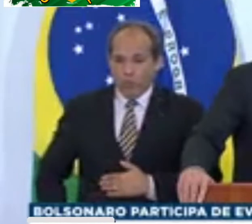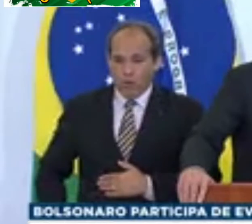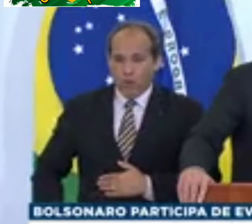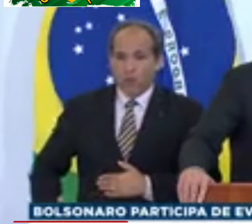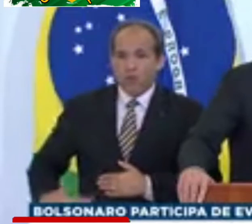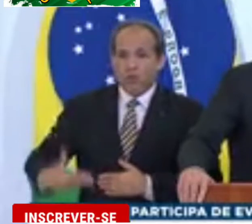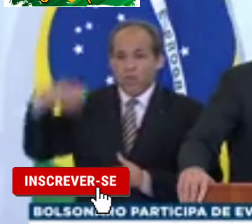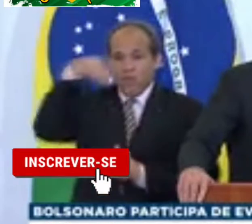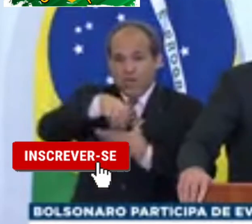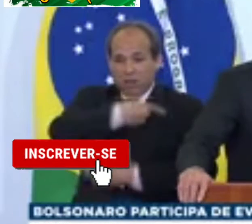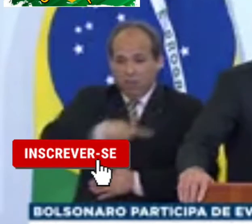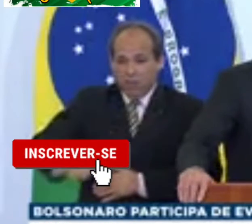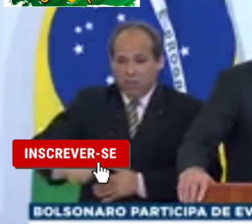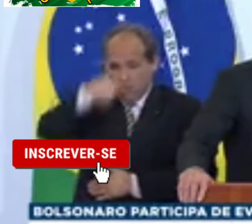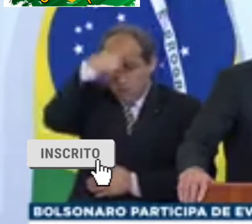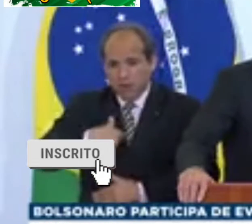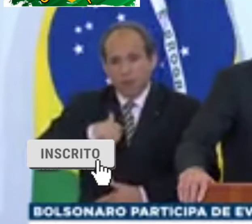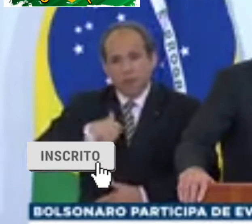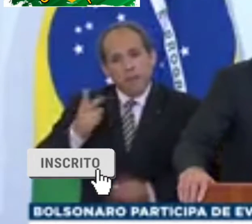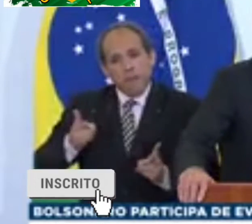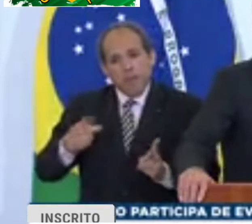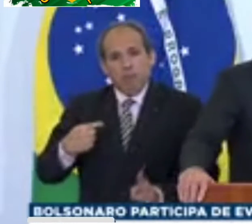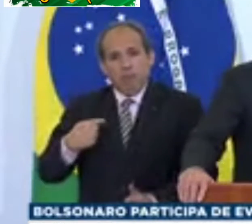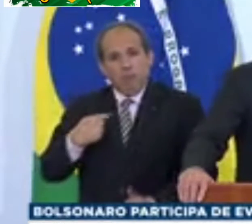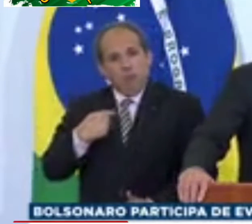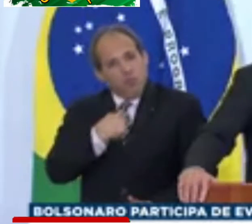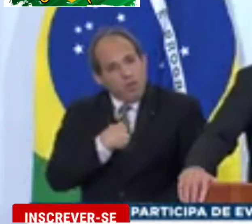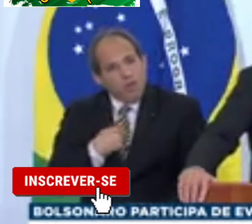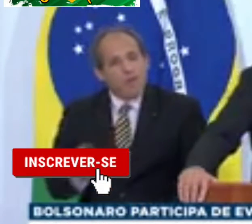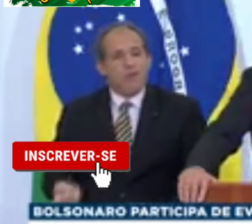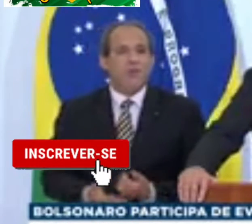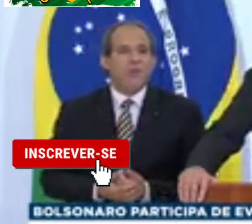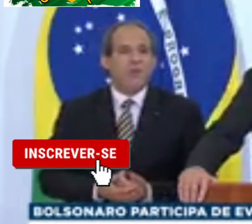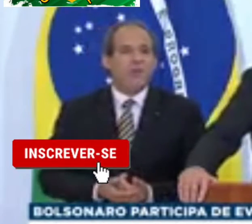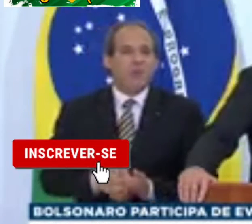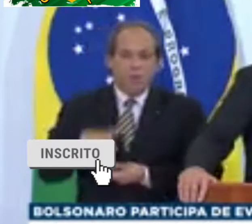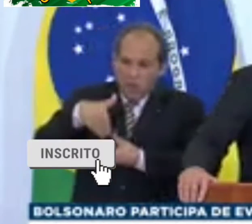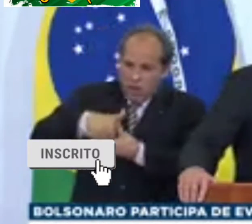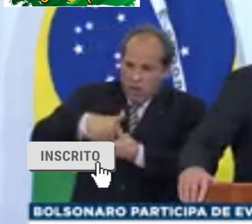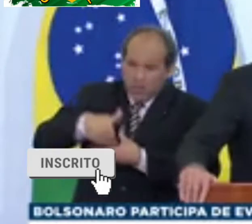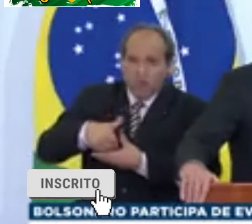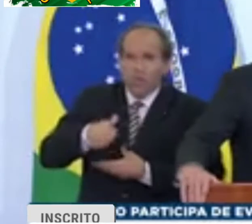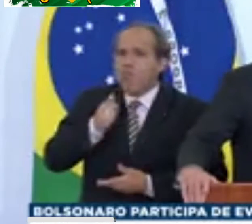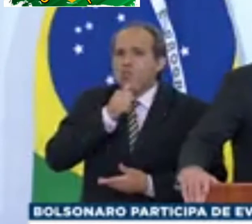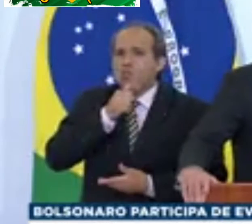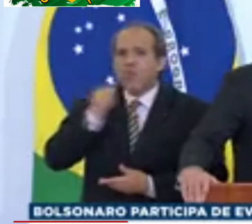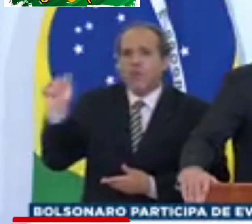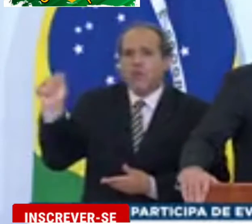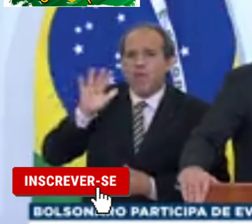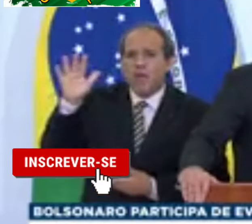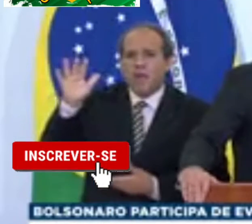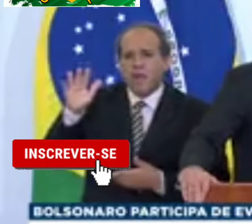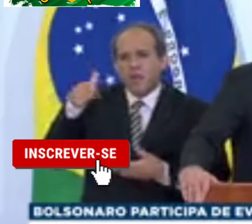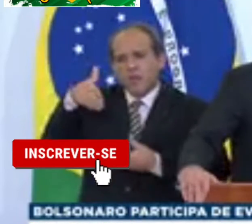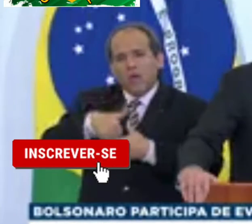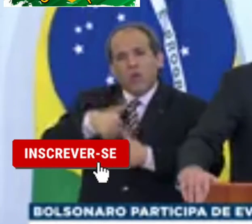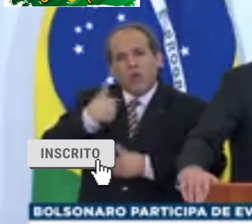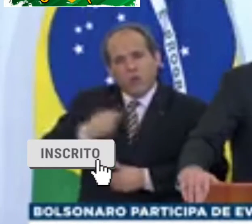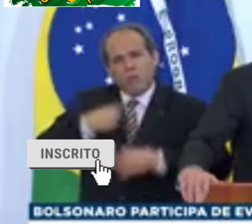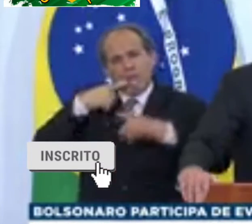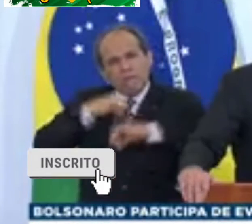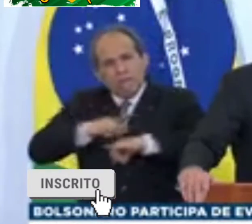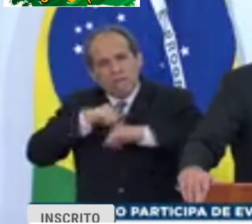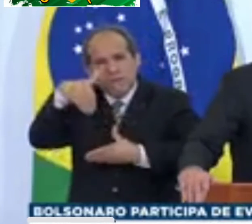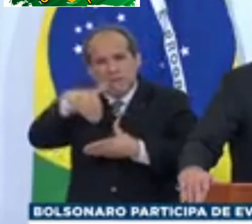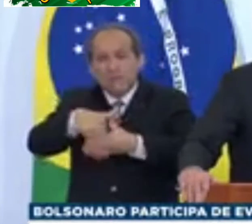presidência, ficasse comigo, sobrevivendo a facada, uma eleição completamente atípica, que não